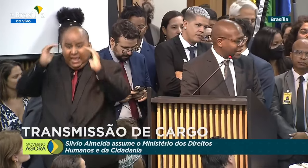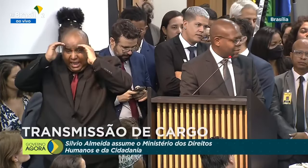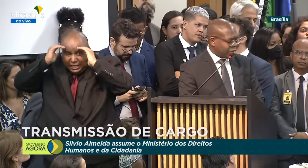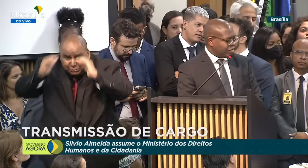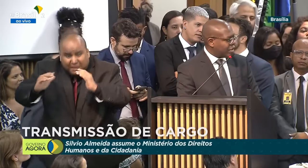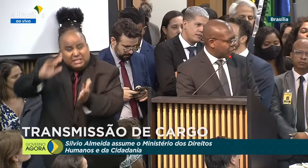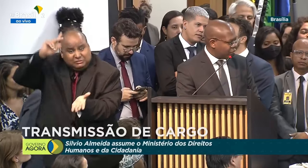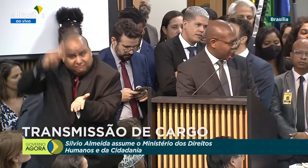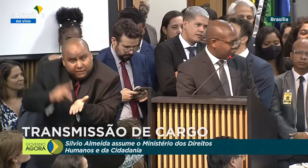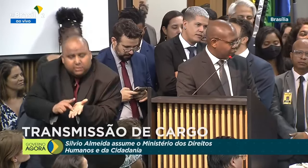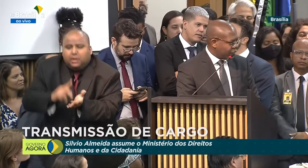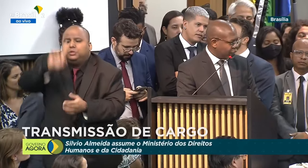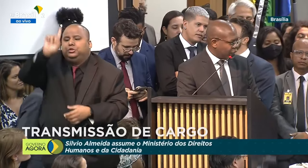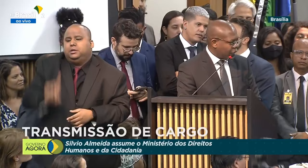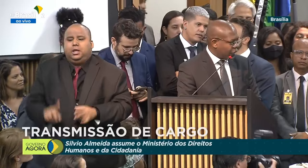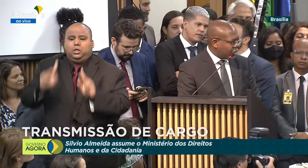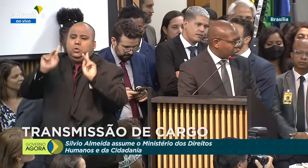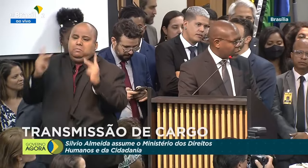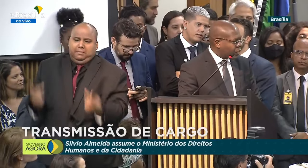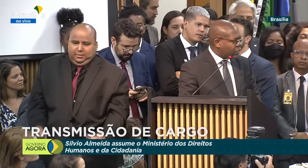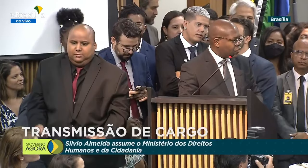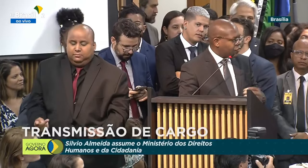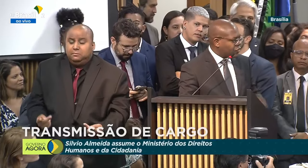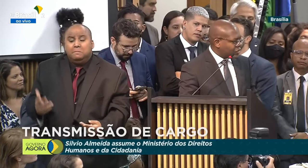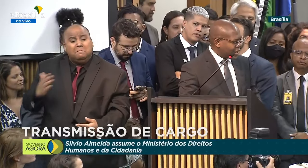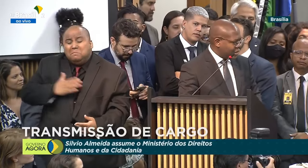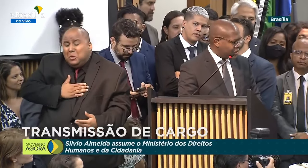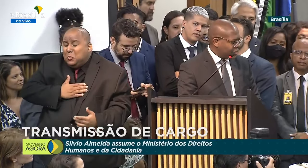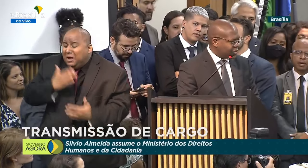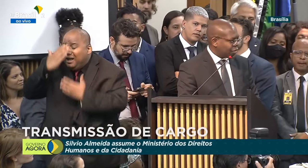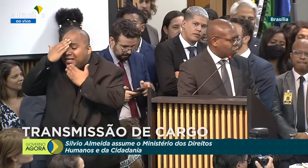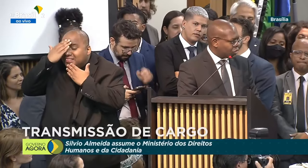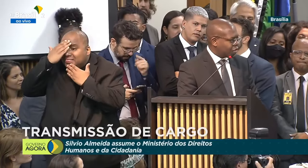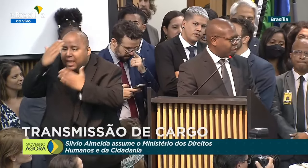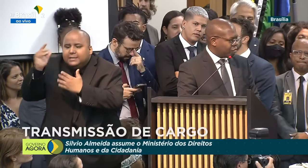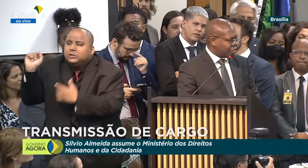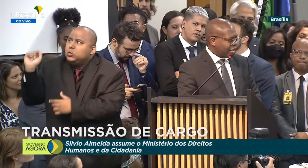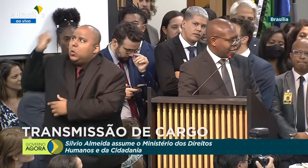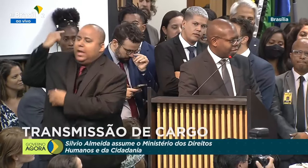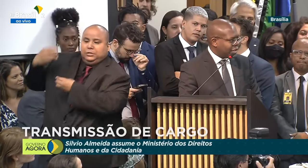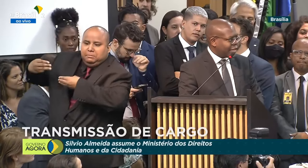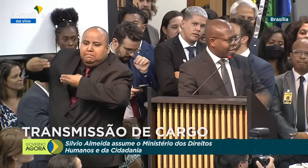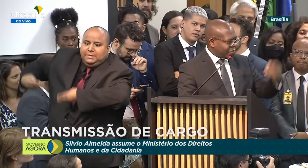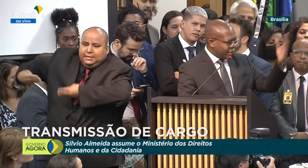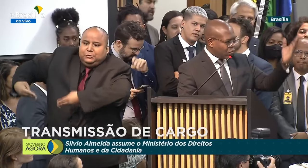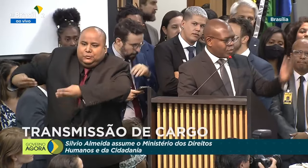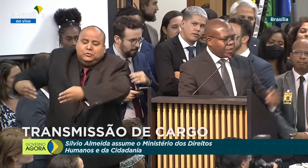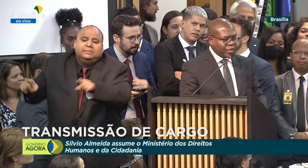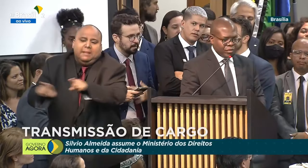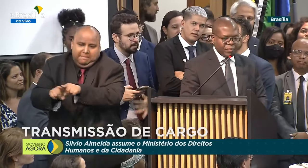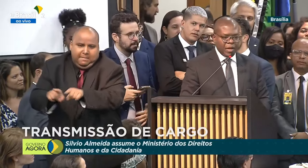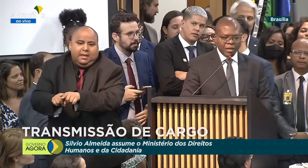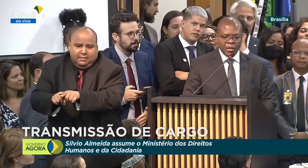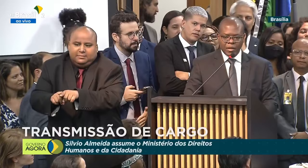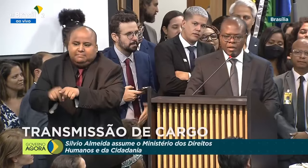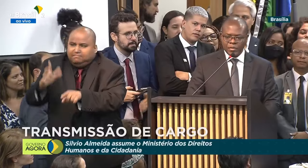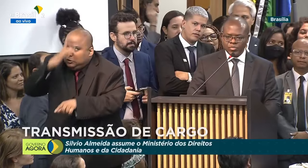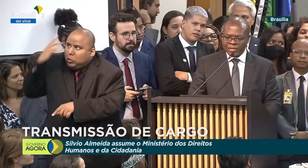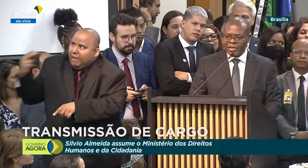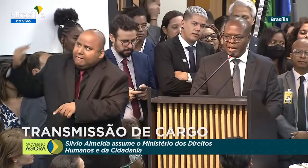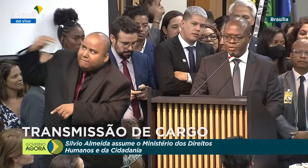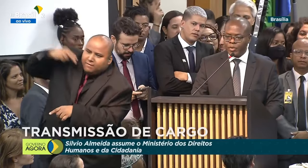verdadeiramente Direitos Humanos Então o meu profundo agradecimentos a todas as pessoas que aqui estão e aquelas que acompanham também